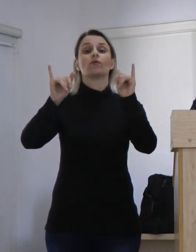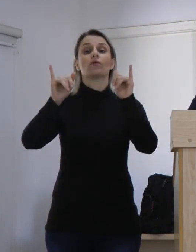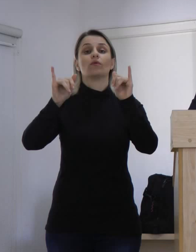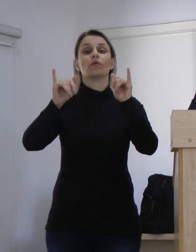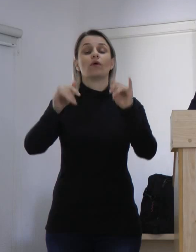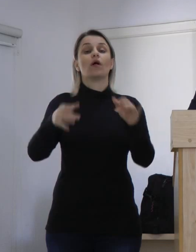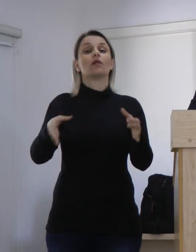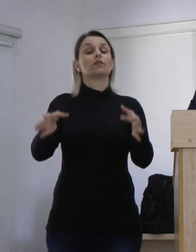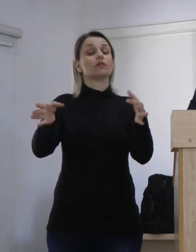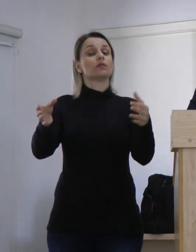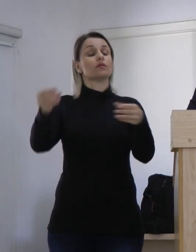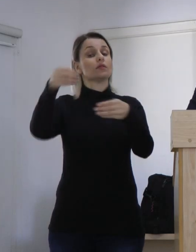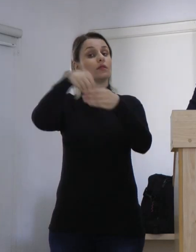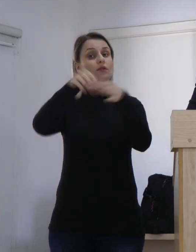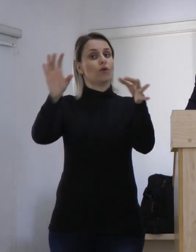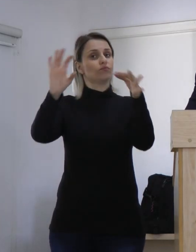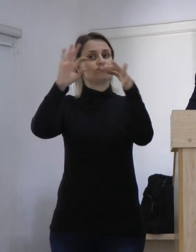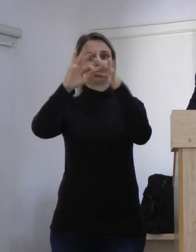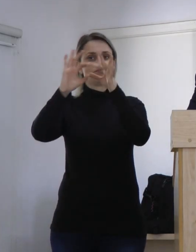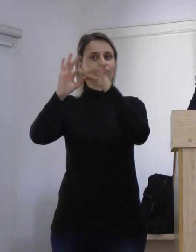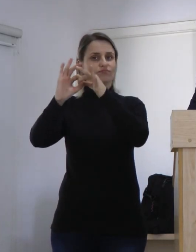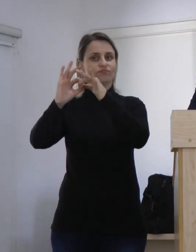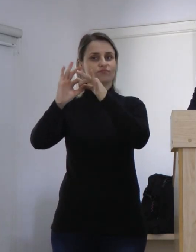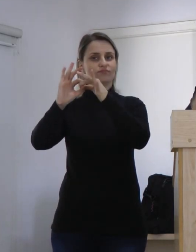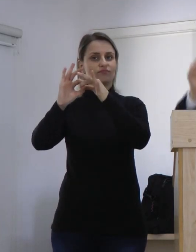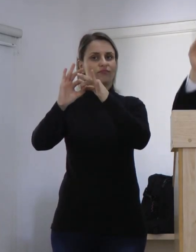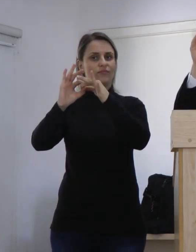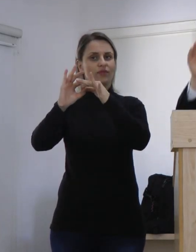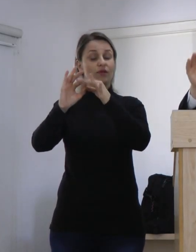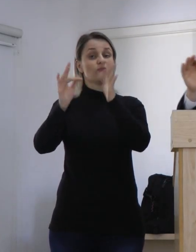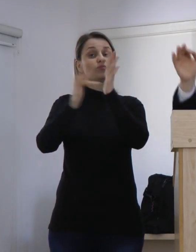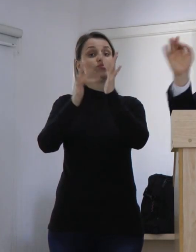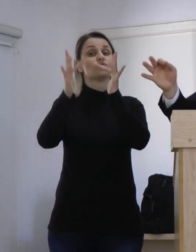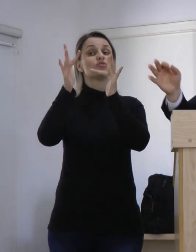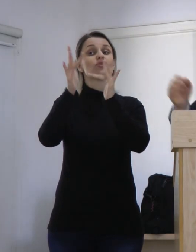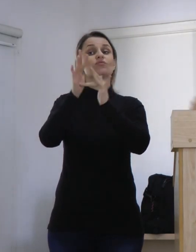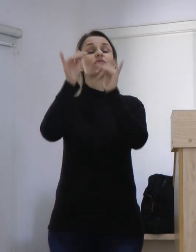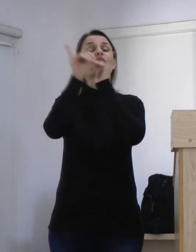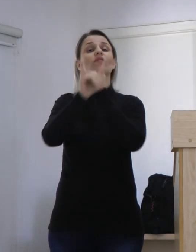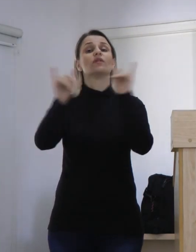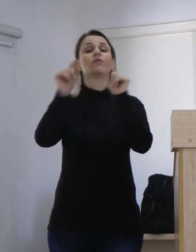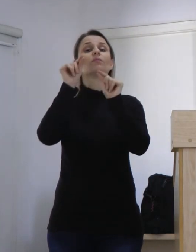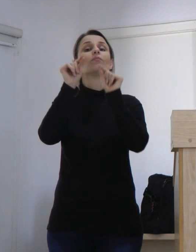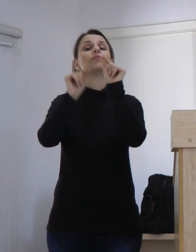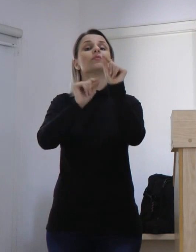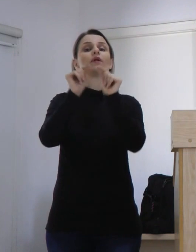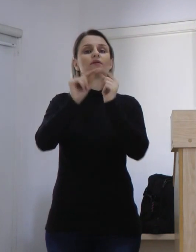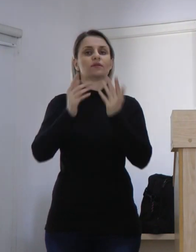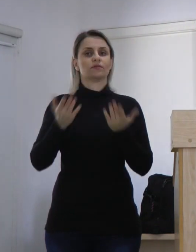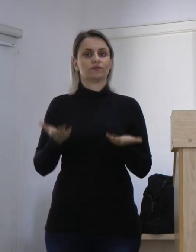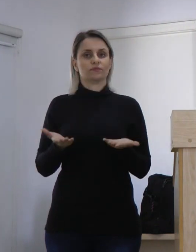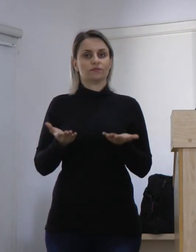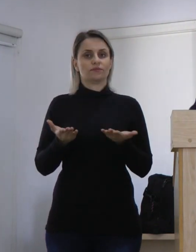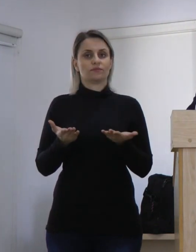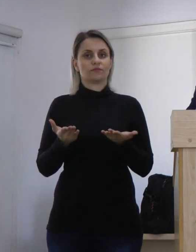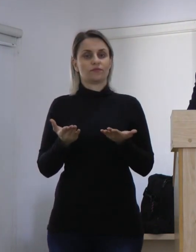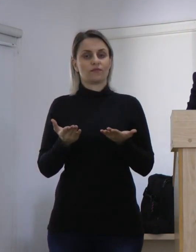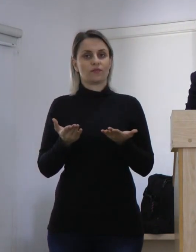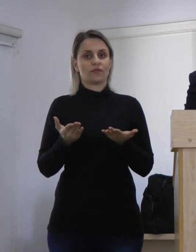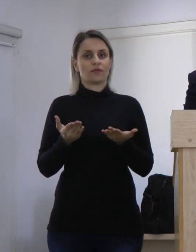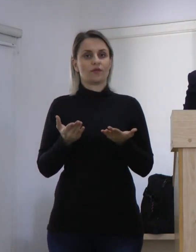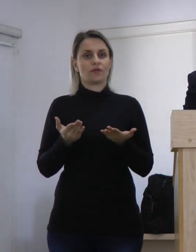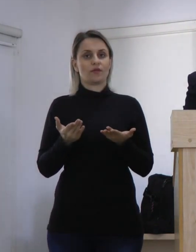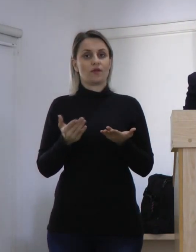contexto. Para quem Jesus estava falando isso? A quem muito foi dado, muito será cobrado. Muito